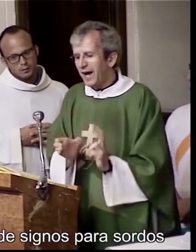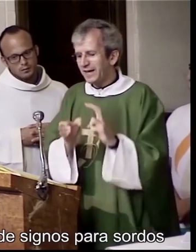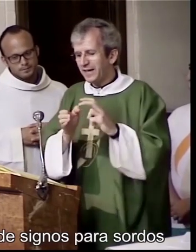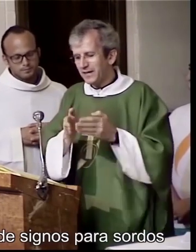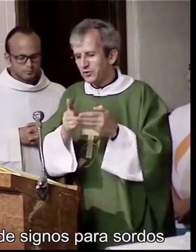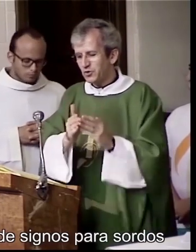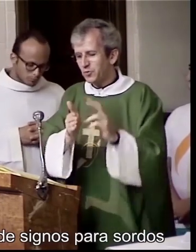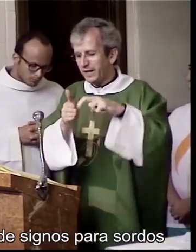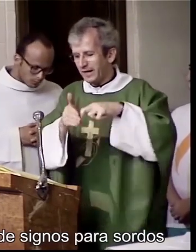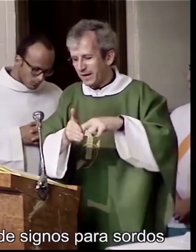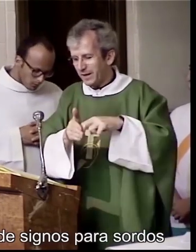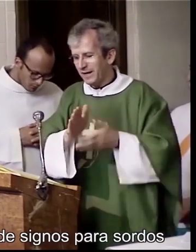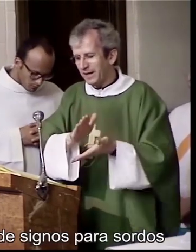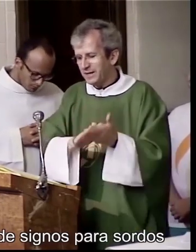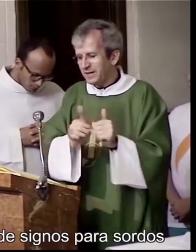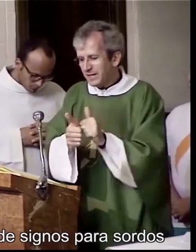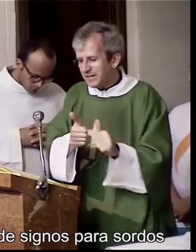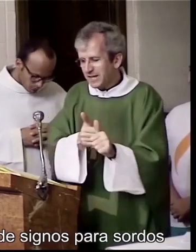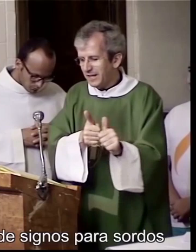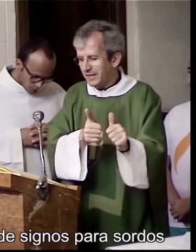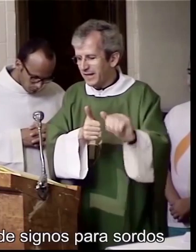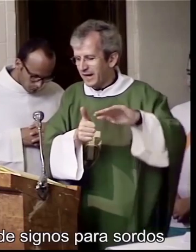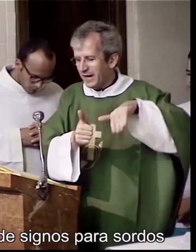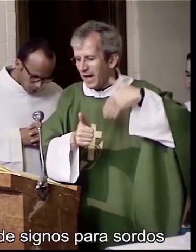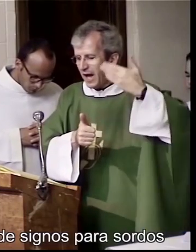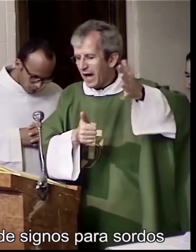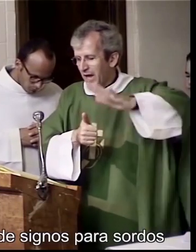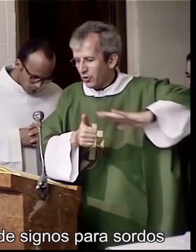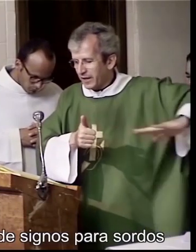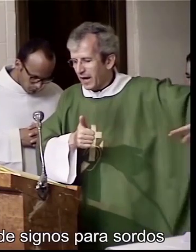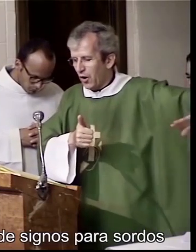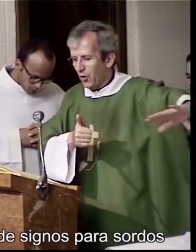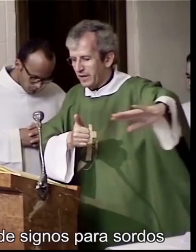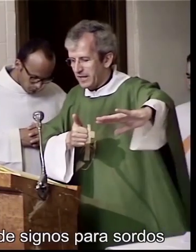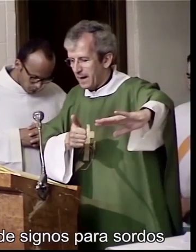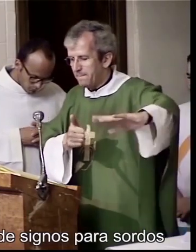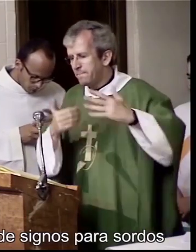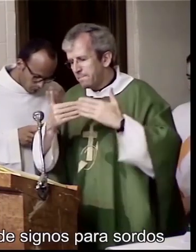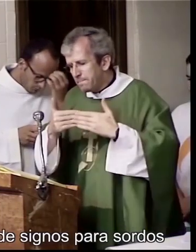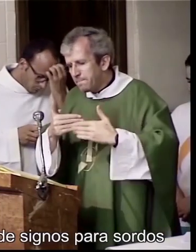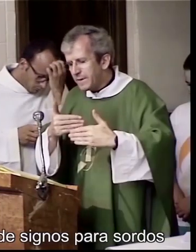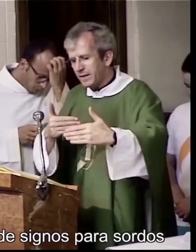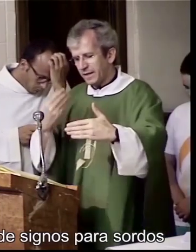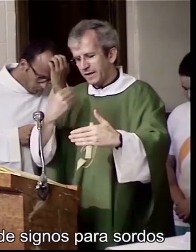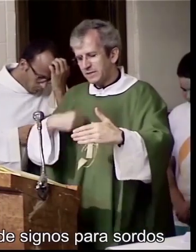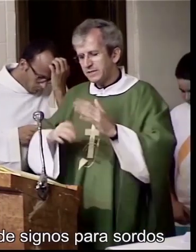que subieran a la barca y se adelantaran a la otra orilla, mientras